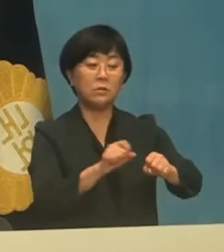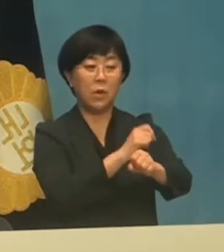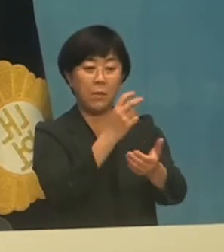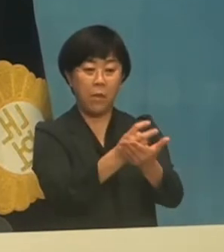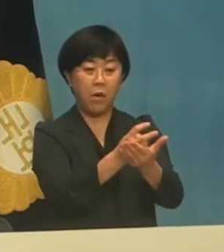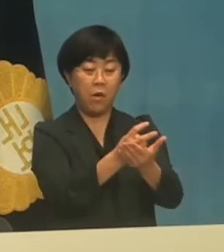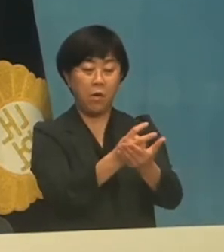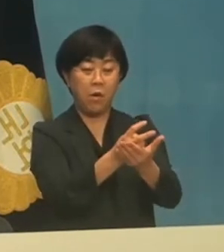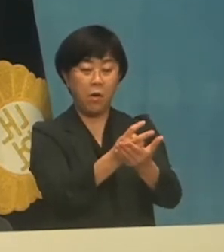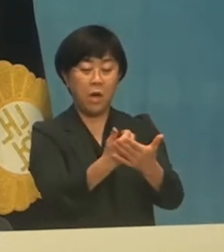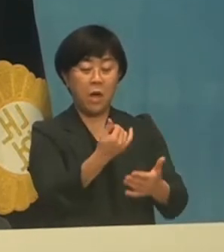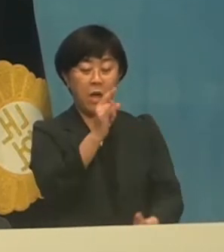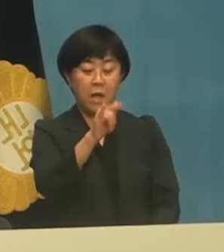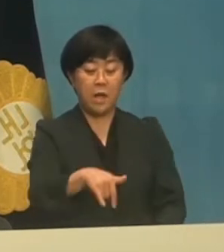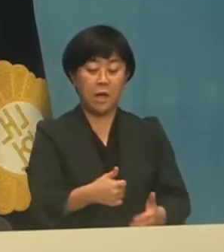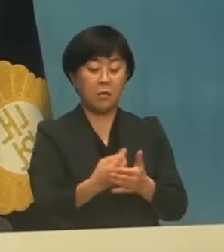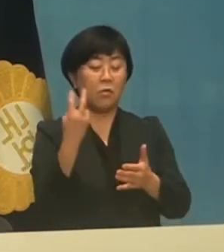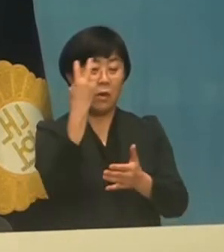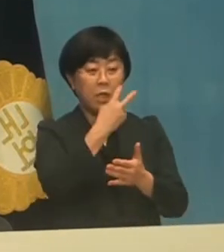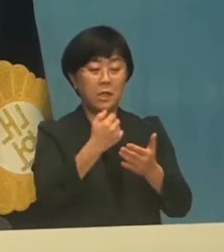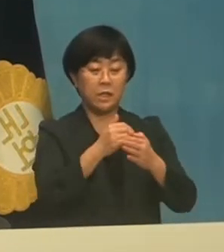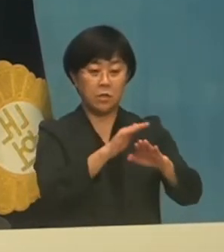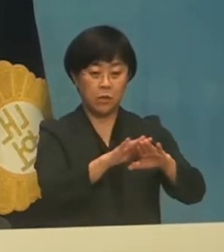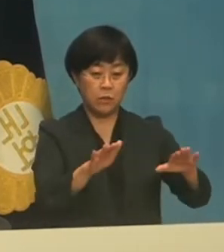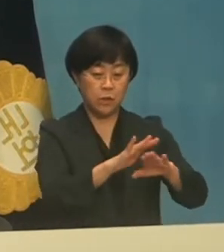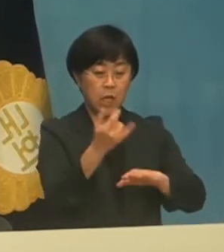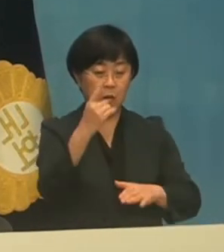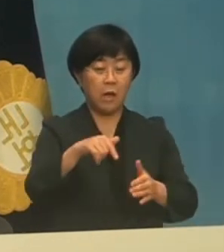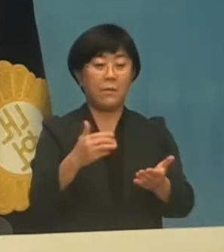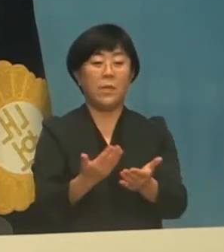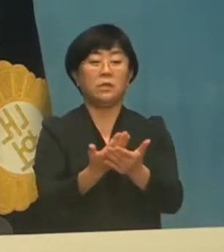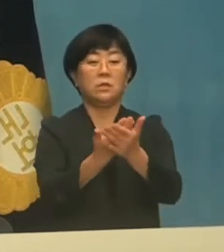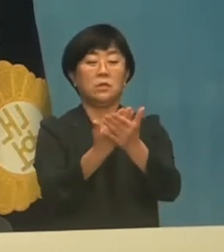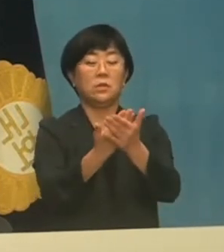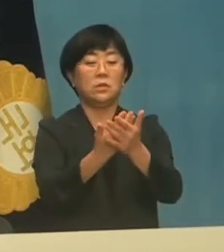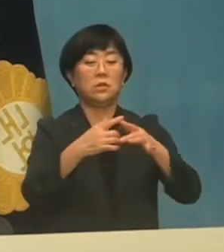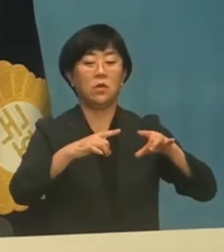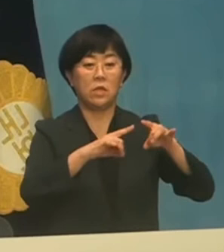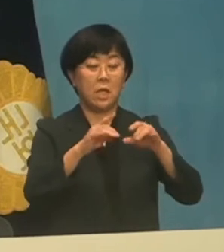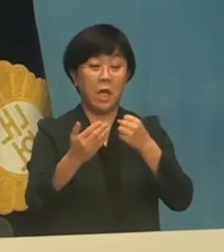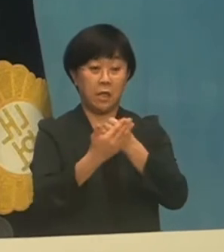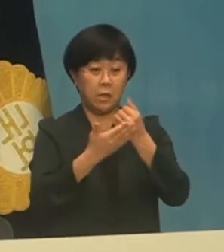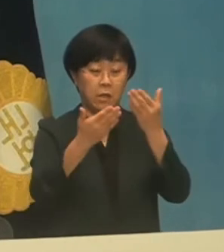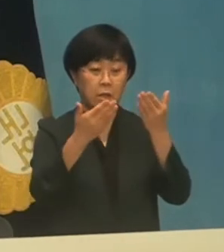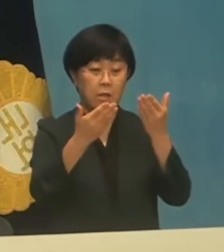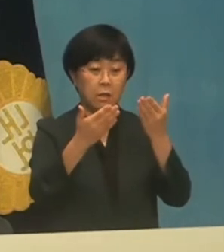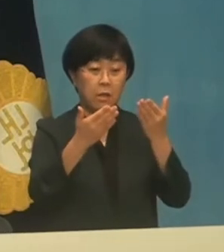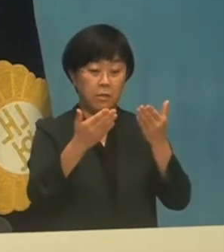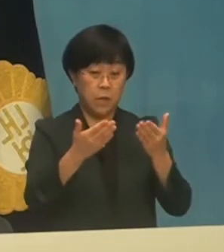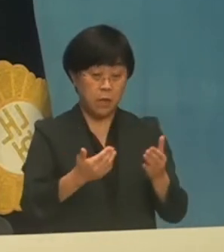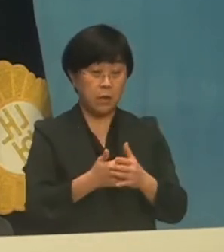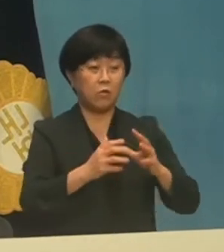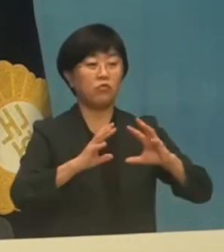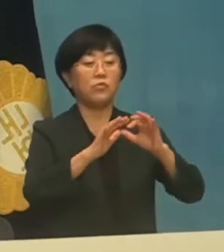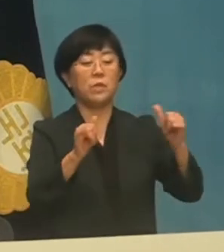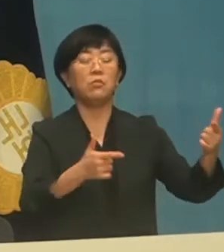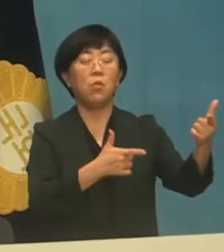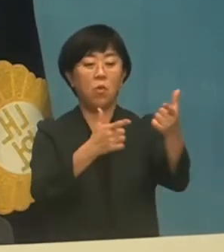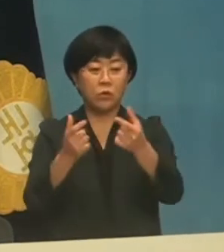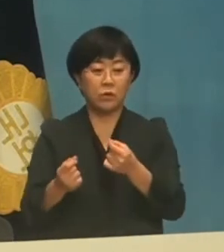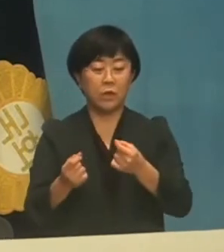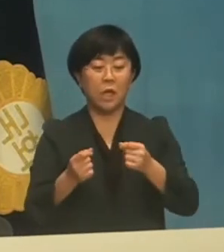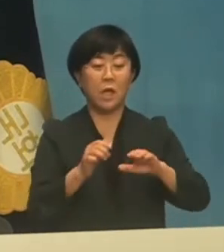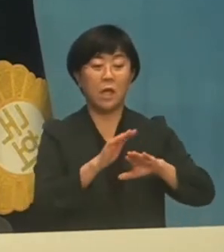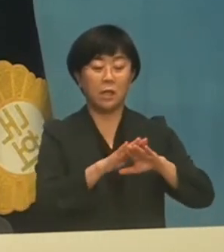특별법은 고준위 핵폐기물 관리 처분의 과제를 핵발전소 전기의 혜택을 보는 전 국민이 함께 책임지고 해결해야 할 문제로 다른